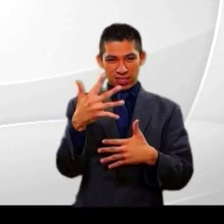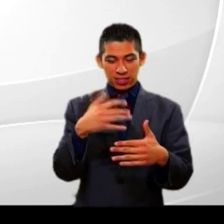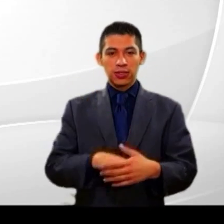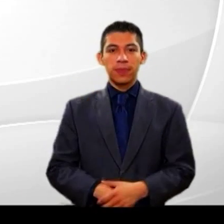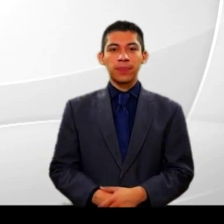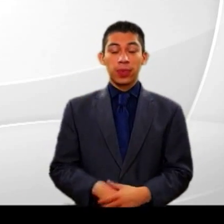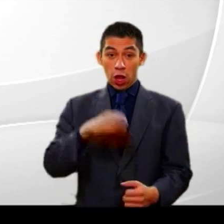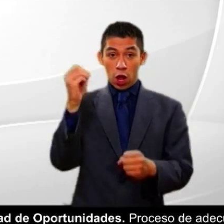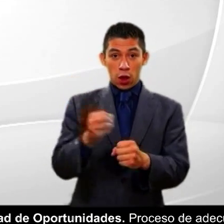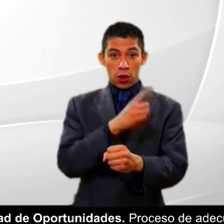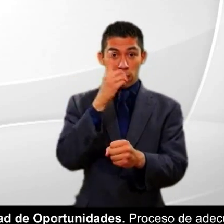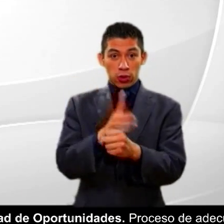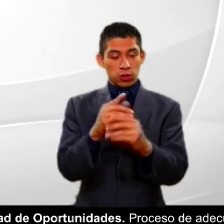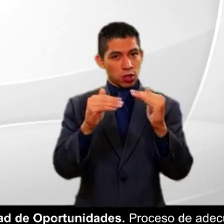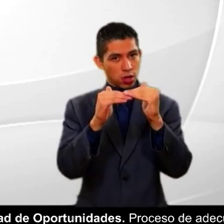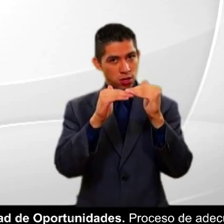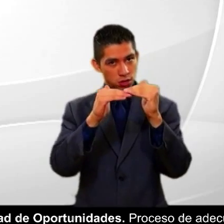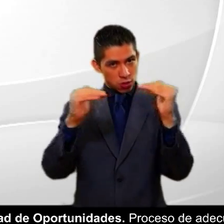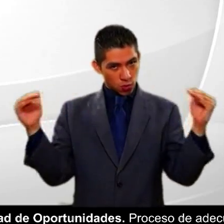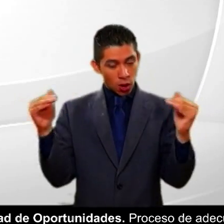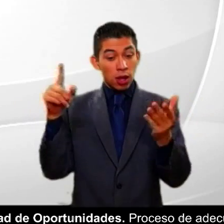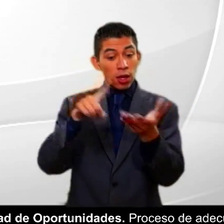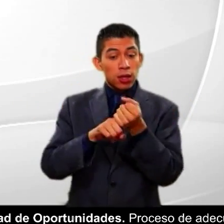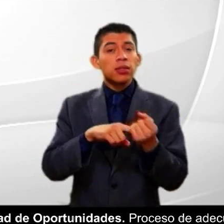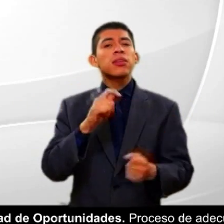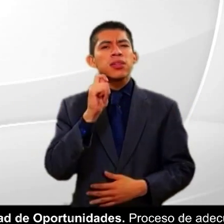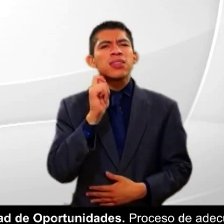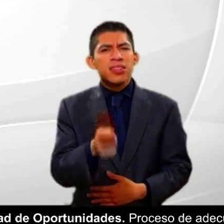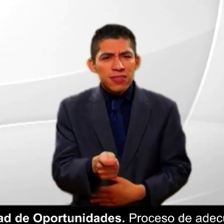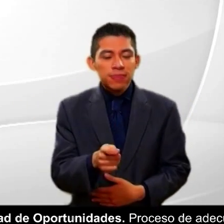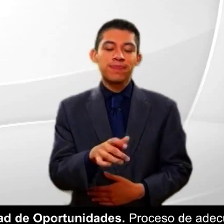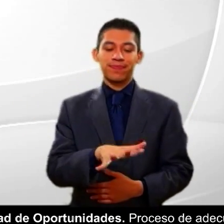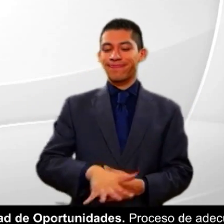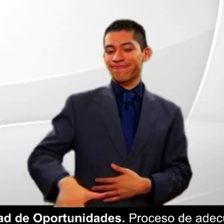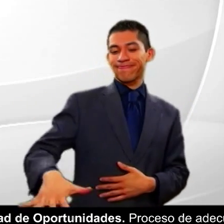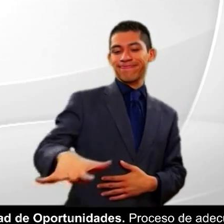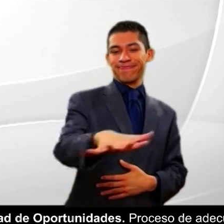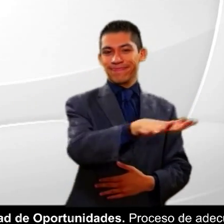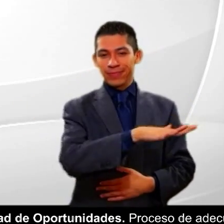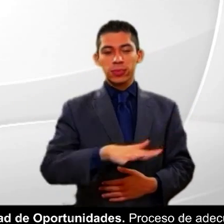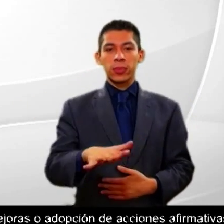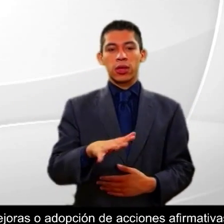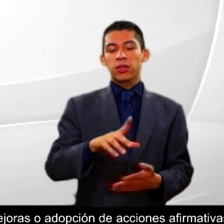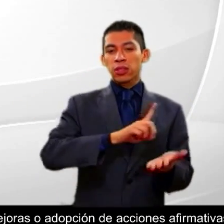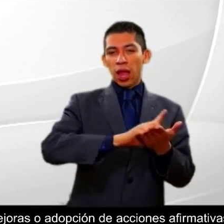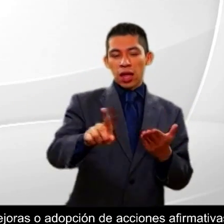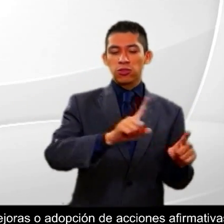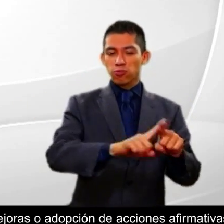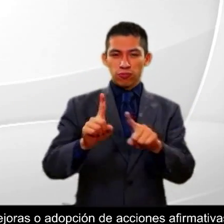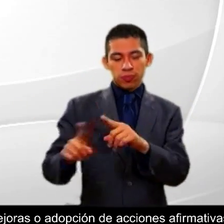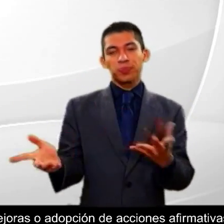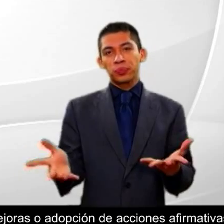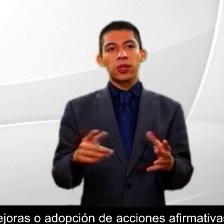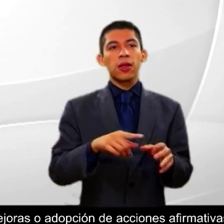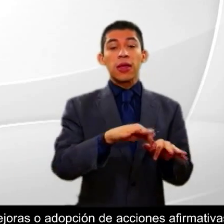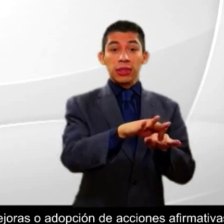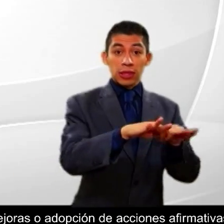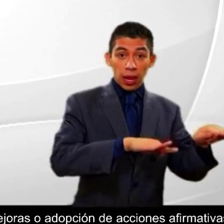15. Igualdad de oportunidades Proceso de adecuaciones, ajustes, mejoras o adopción de acciones